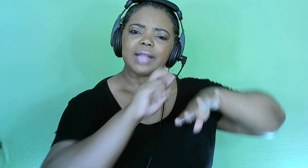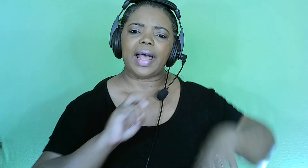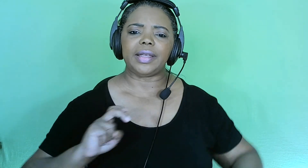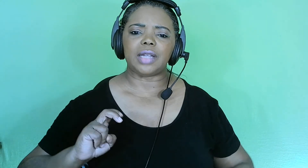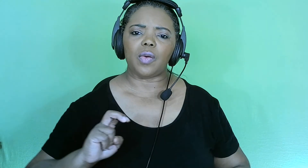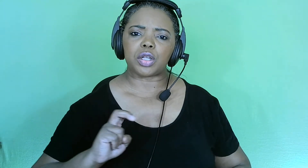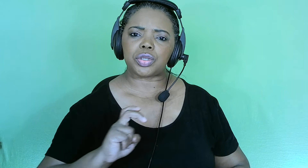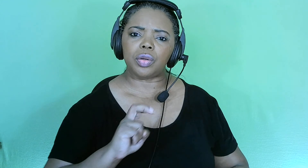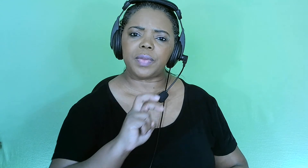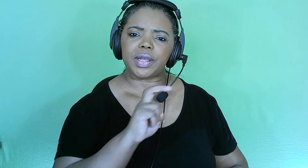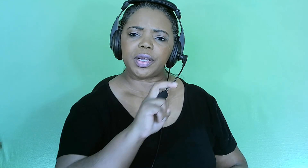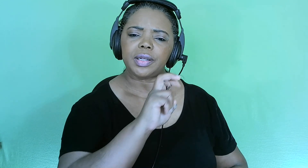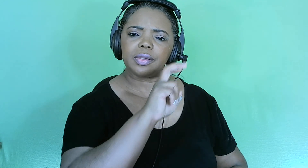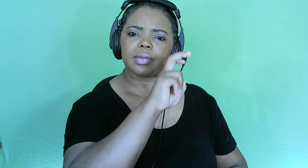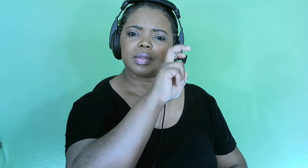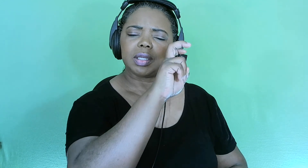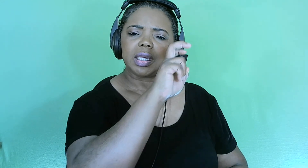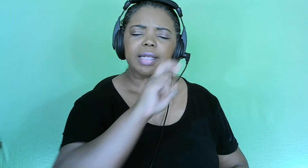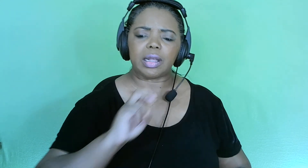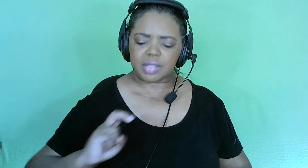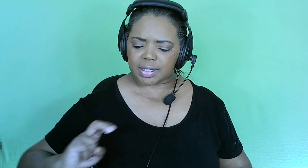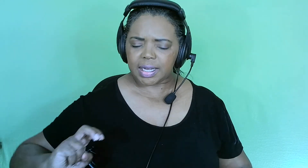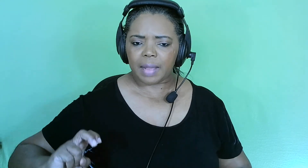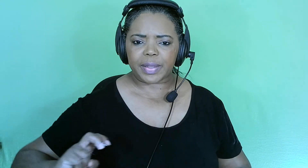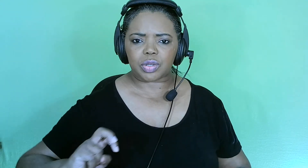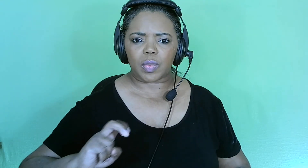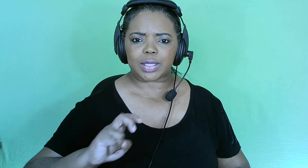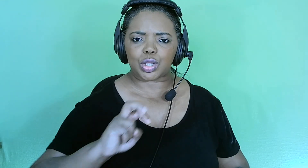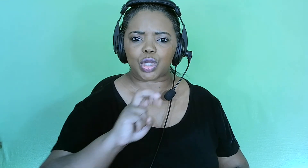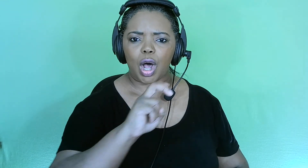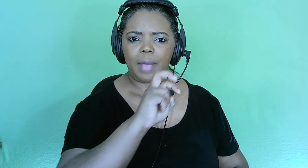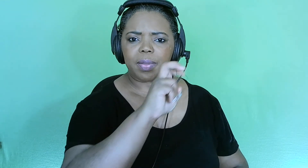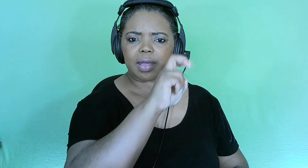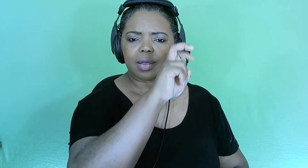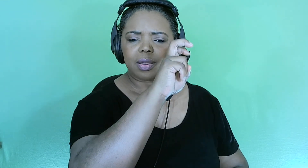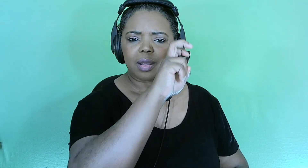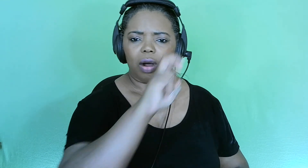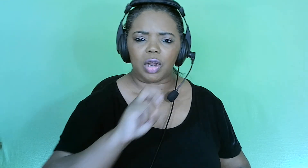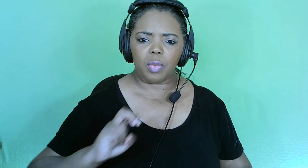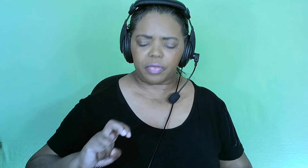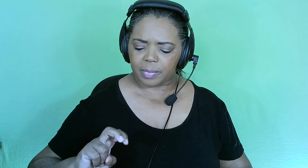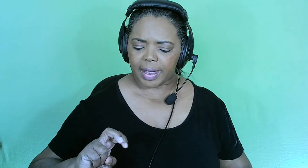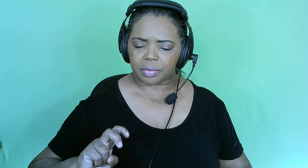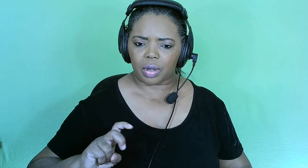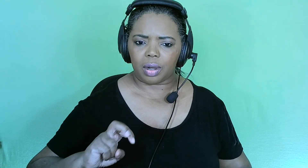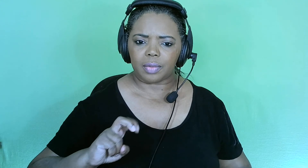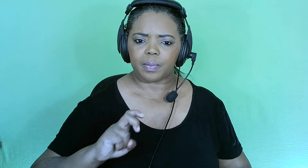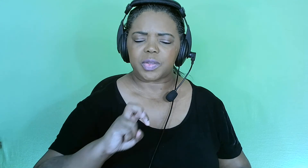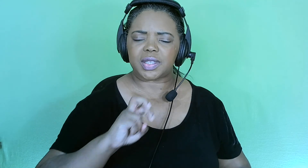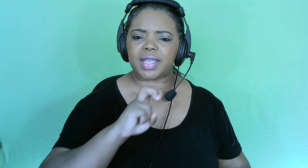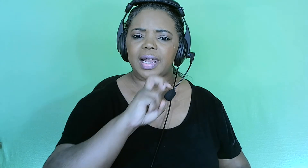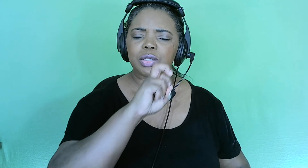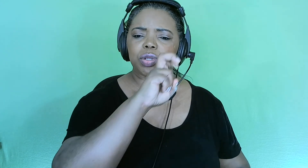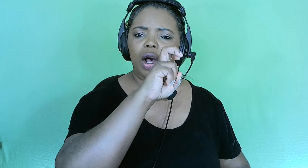tá? Então, ó, subir. Então, se a pessoa sobe, olha o movimento, ó. Se ela